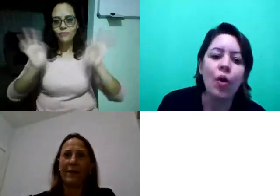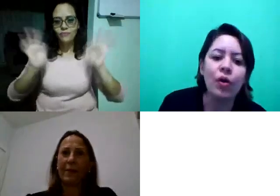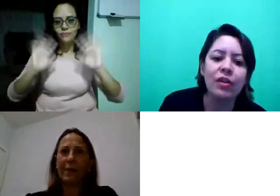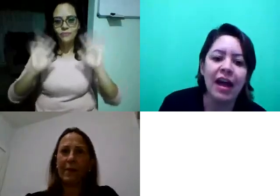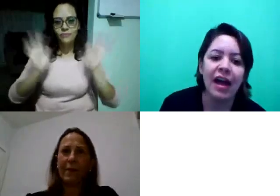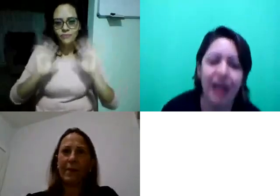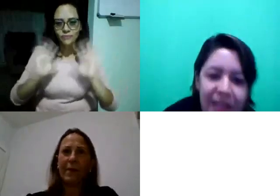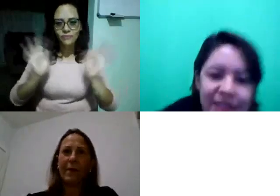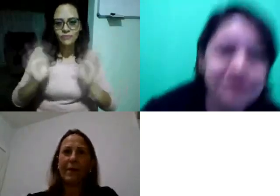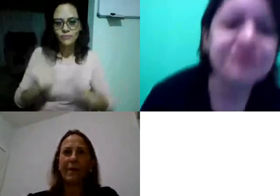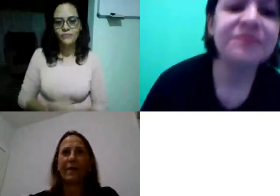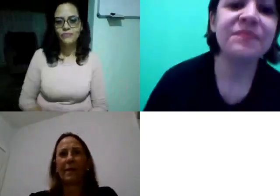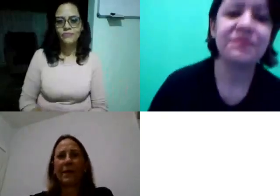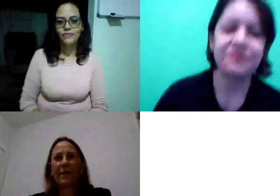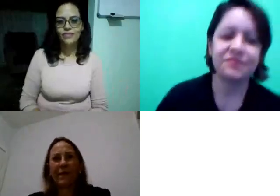Olá,